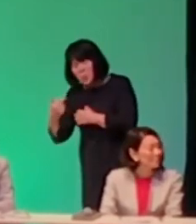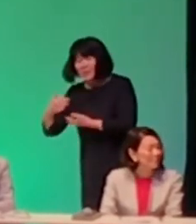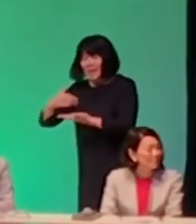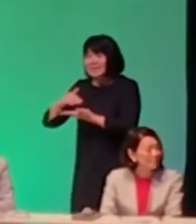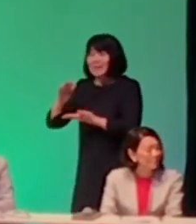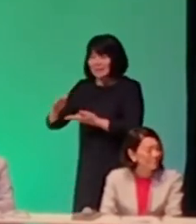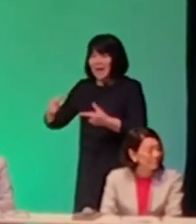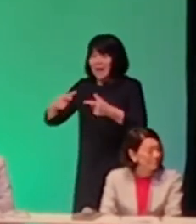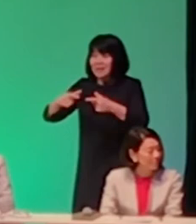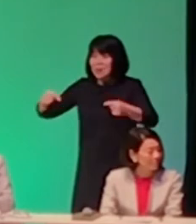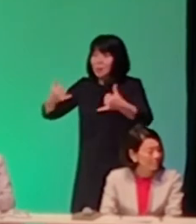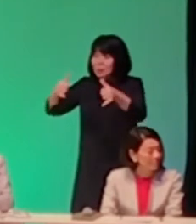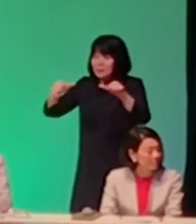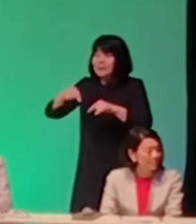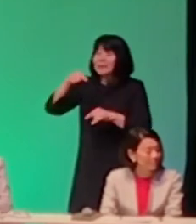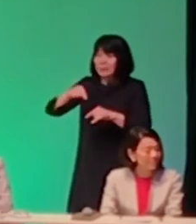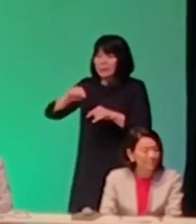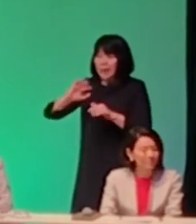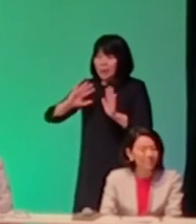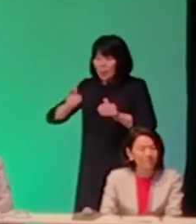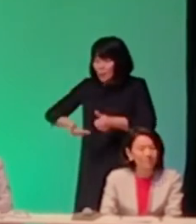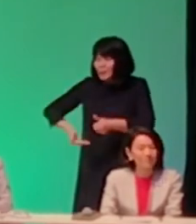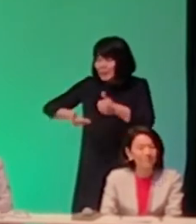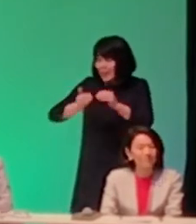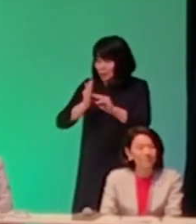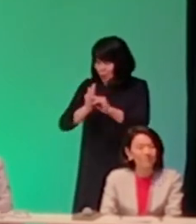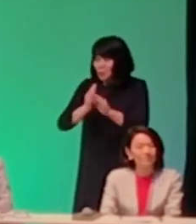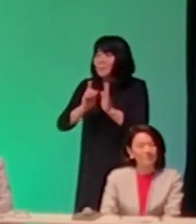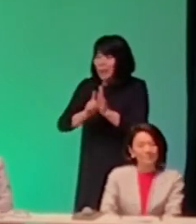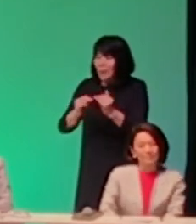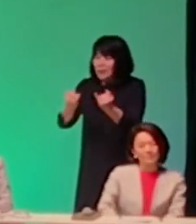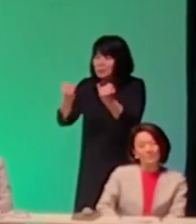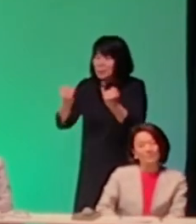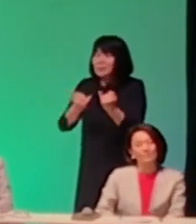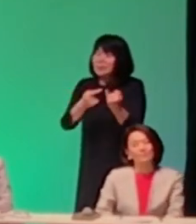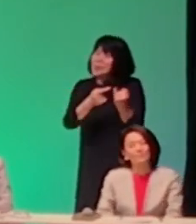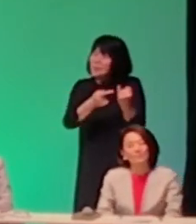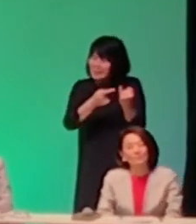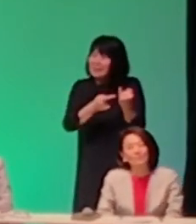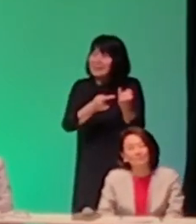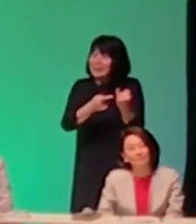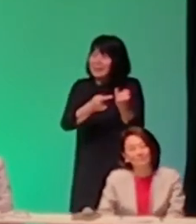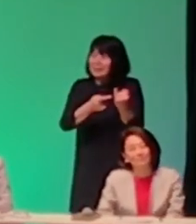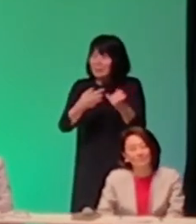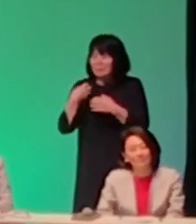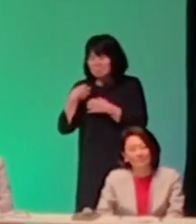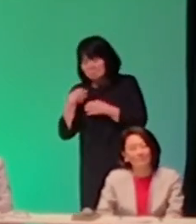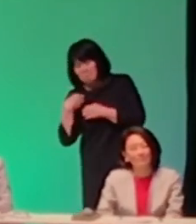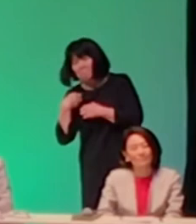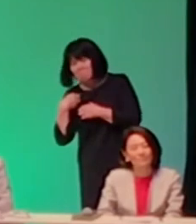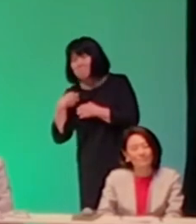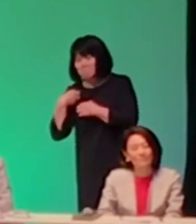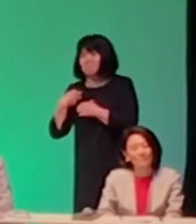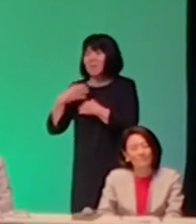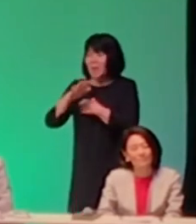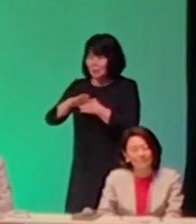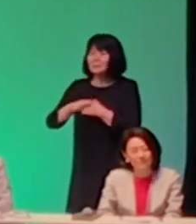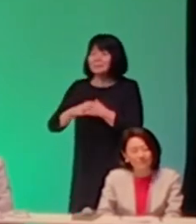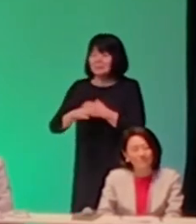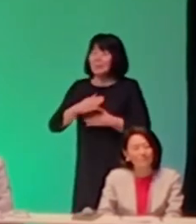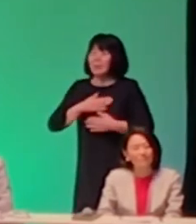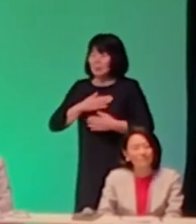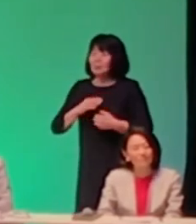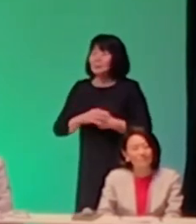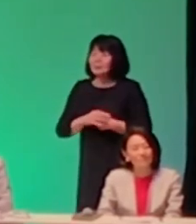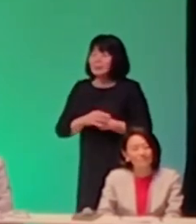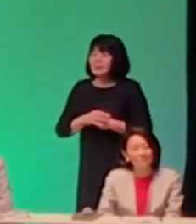今の日本の社会ではやはり子育て中の家族でいけば女性の方にその荷物がたくさん負わされているっていう中